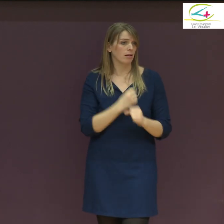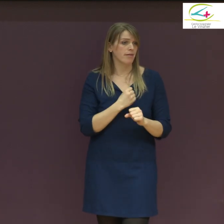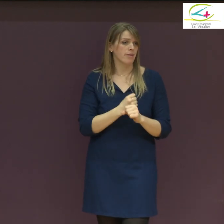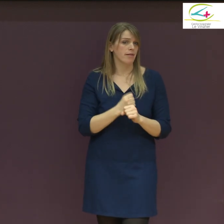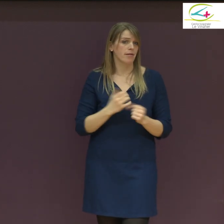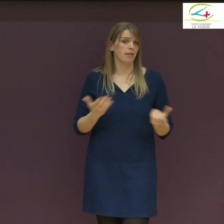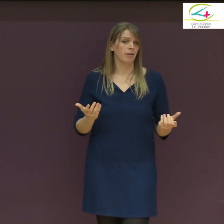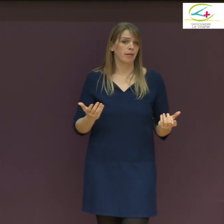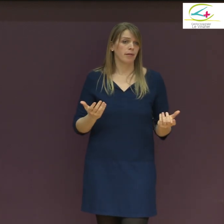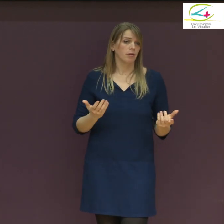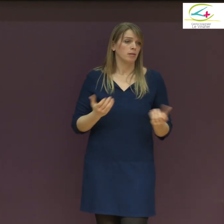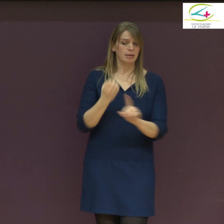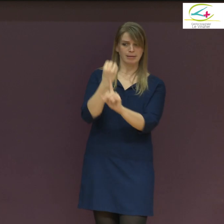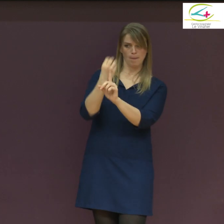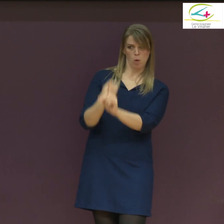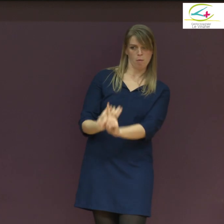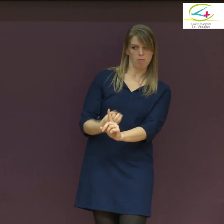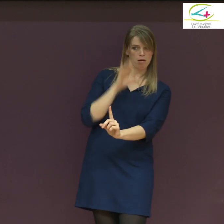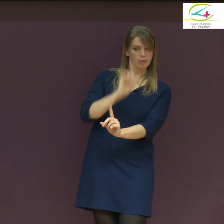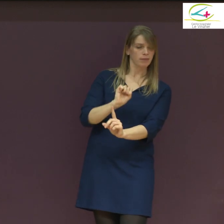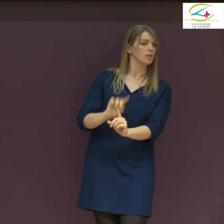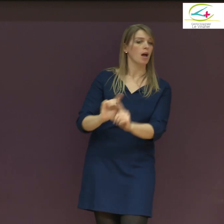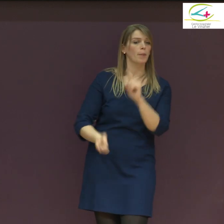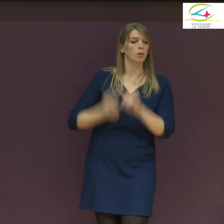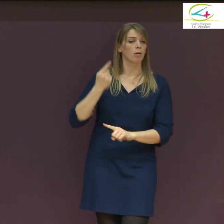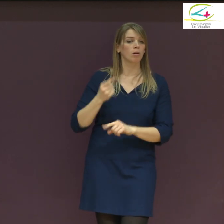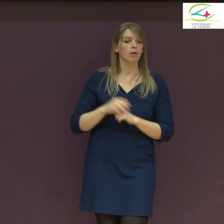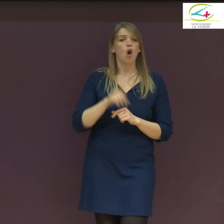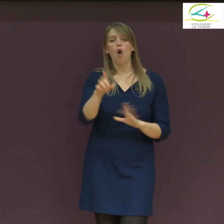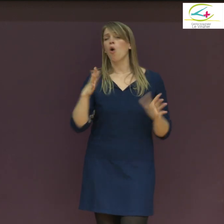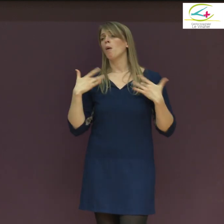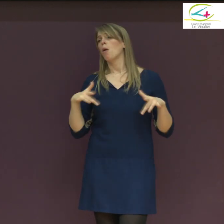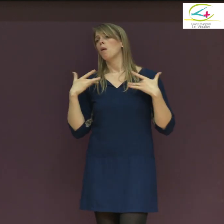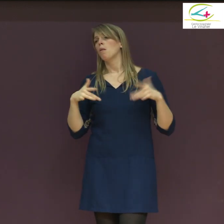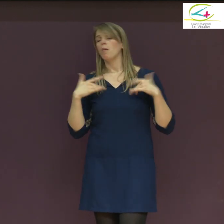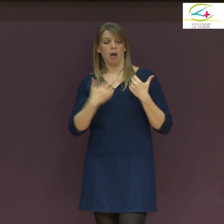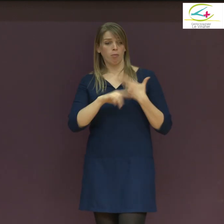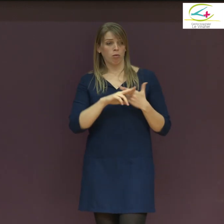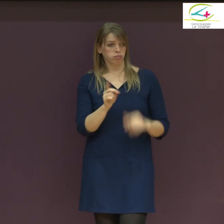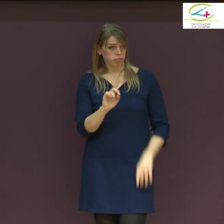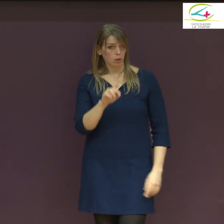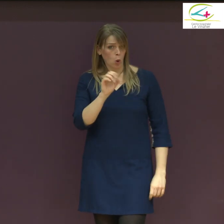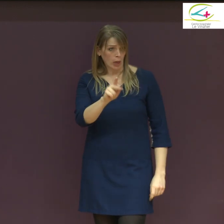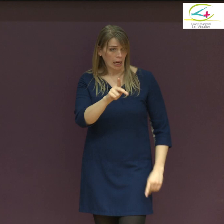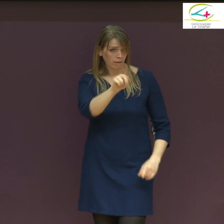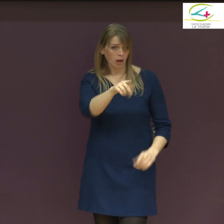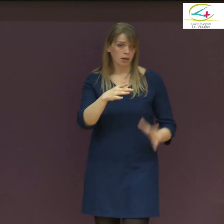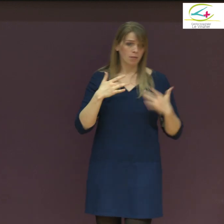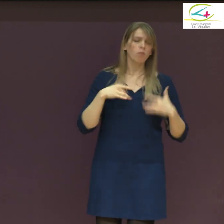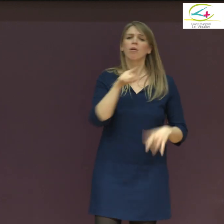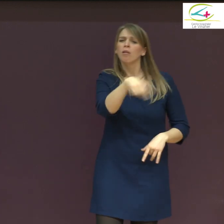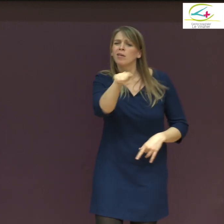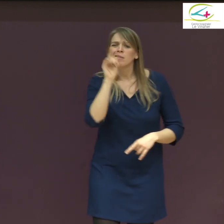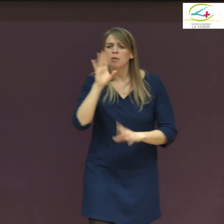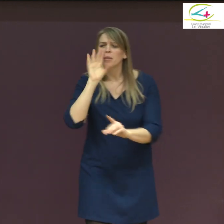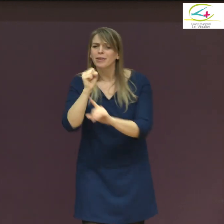des symptômes. Alors vous allez dire, ça ne concerne pas. Pas de façon directe. On ne va pas vous demander à vous de